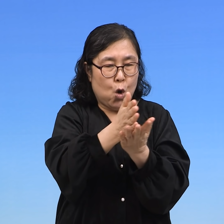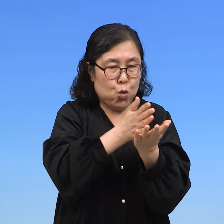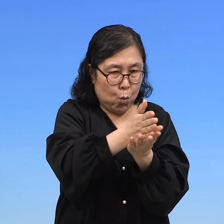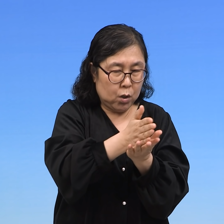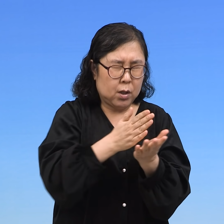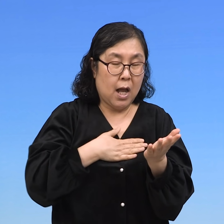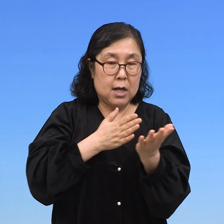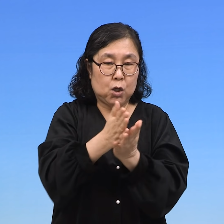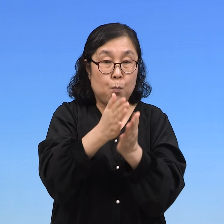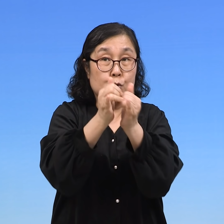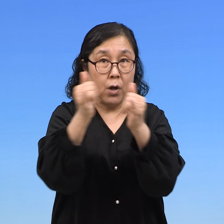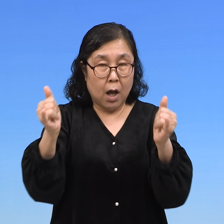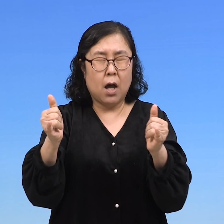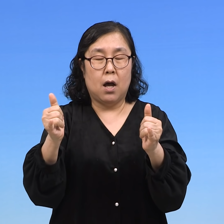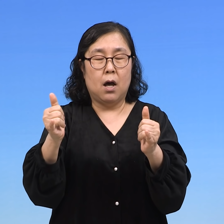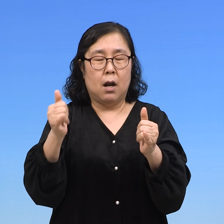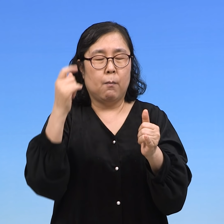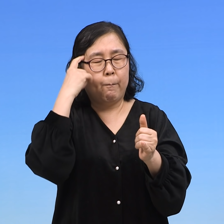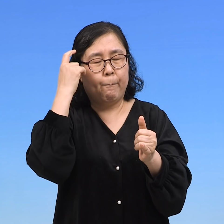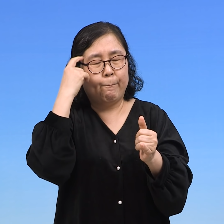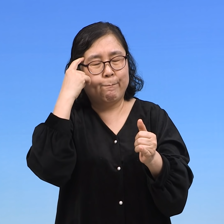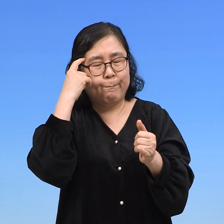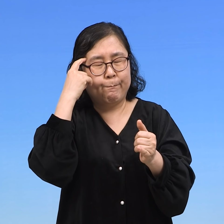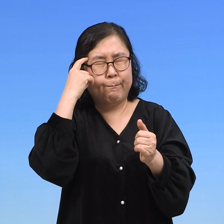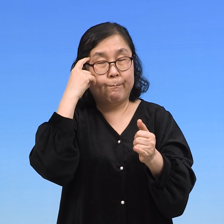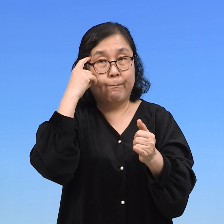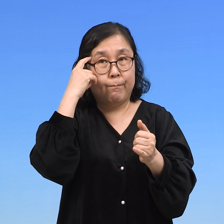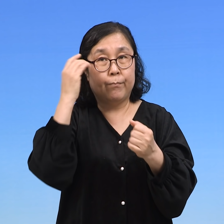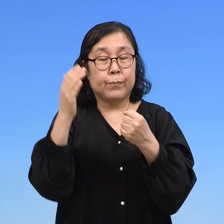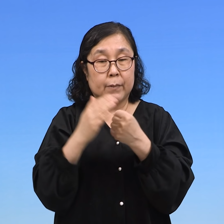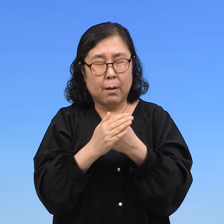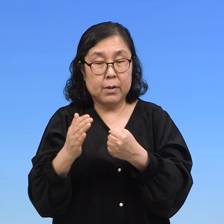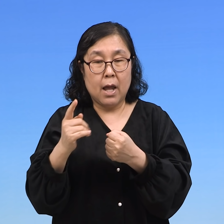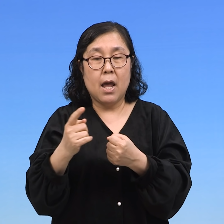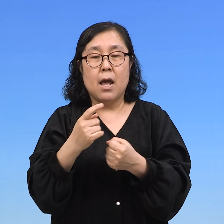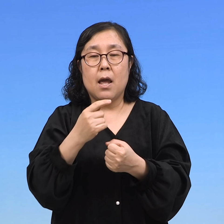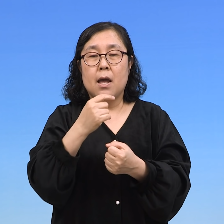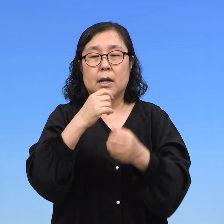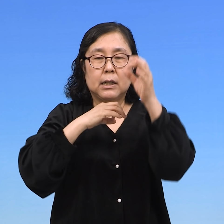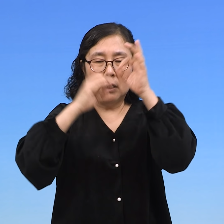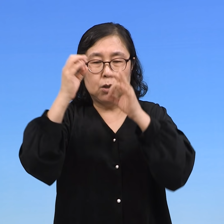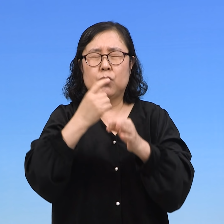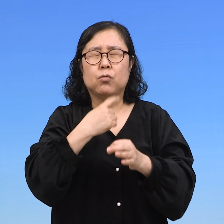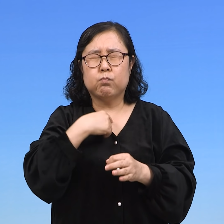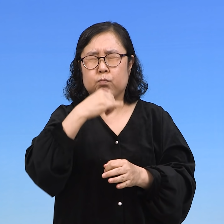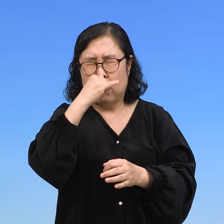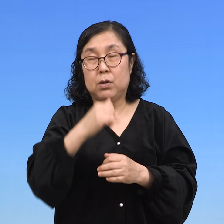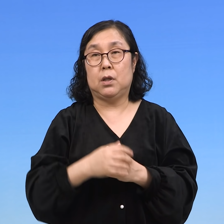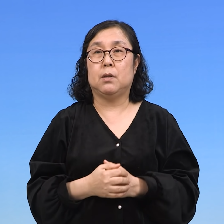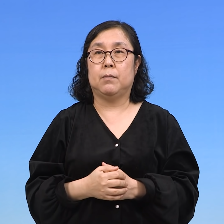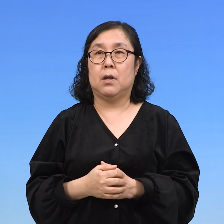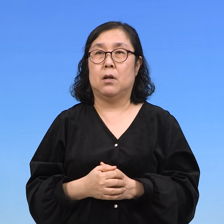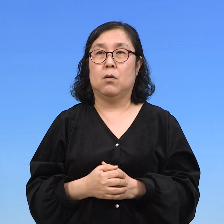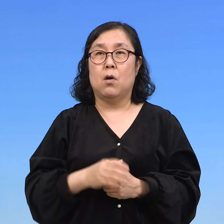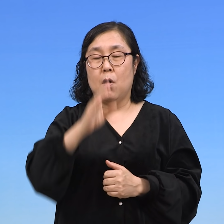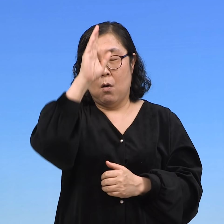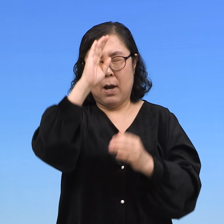나는 전문가다 난 모르는 게 없다 이런 생각을 갖고 있는 사람들이 범하는 실수가 뭐냐 하면 그리고 또 이제